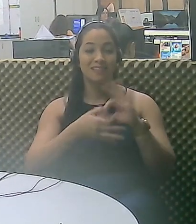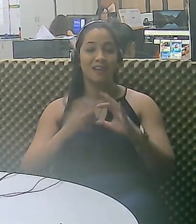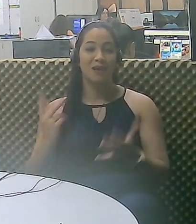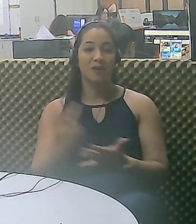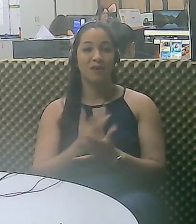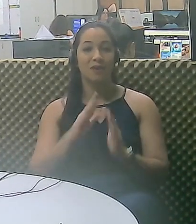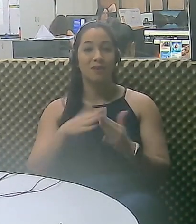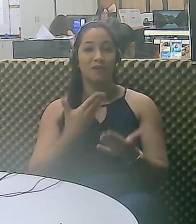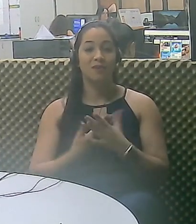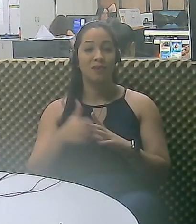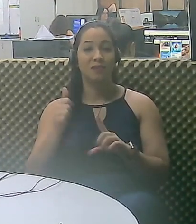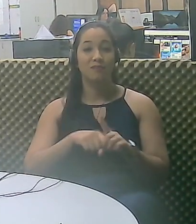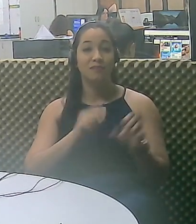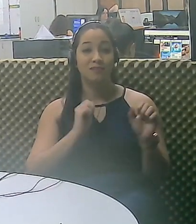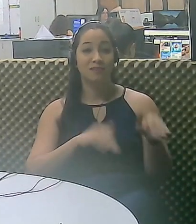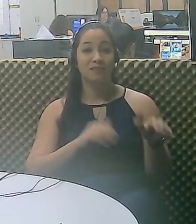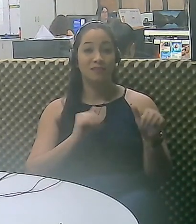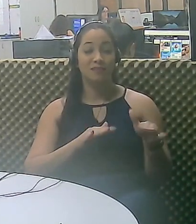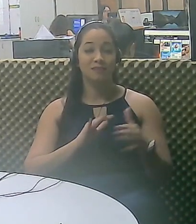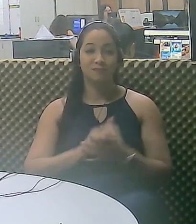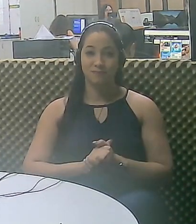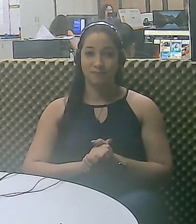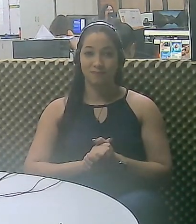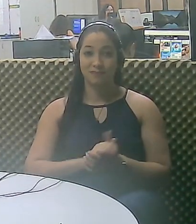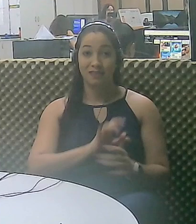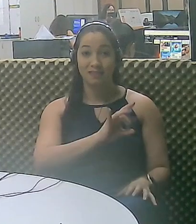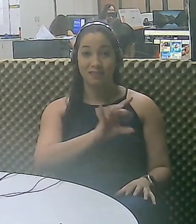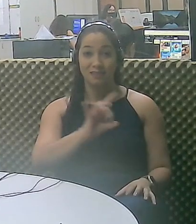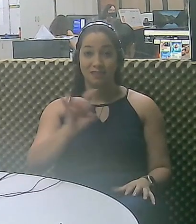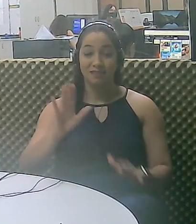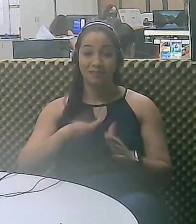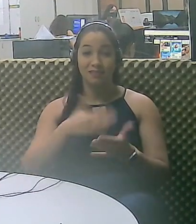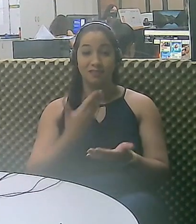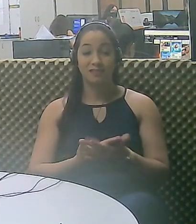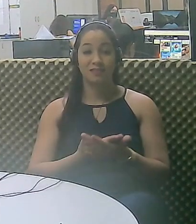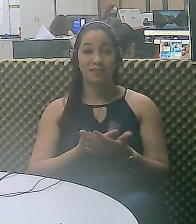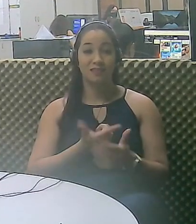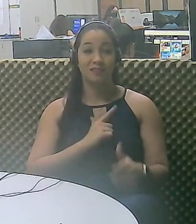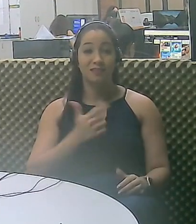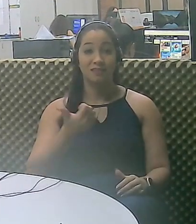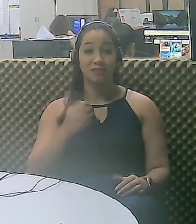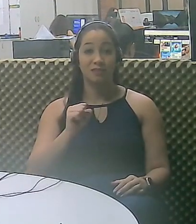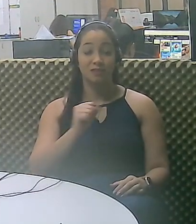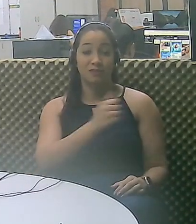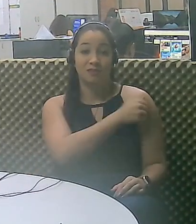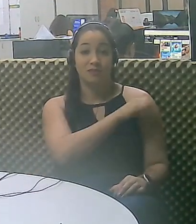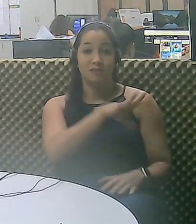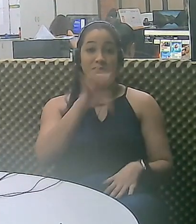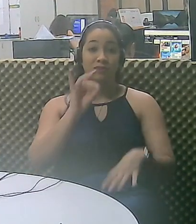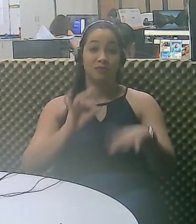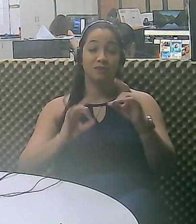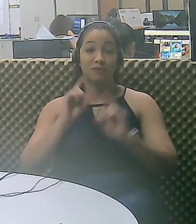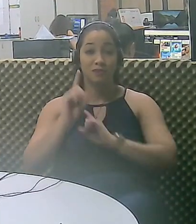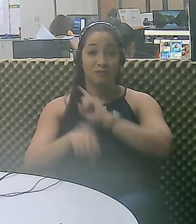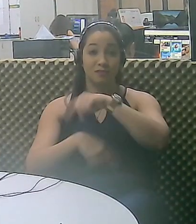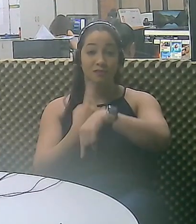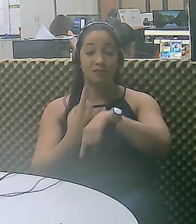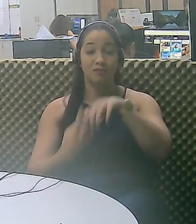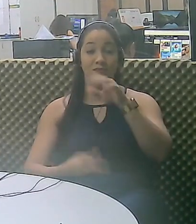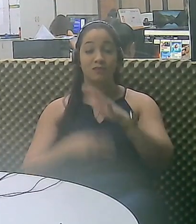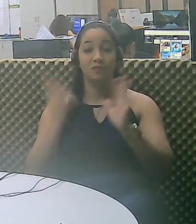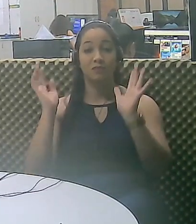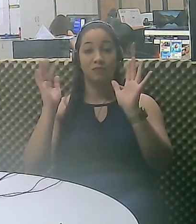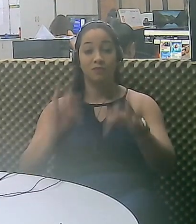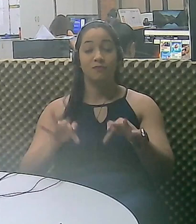nas escolas no mês de setembro. Cada unidade de ensino teve 18 estudantes selecionados para avançar para a final